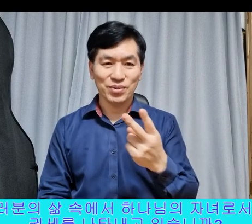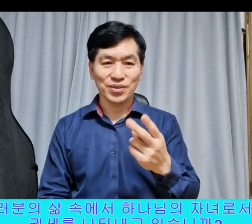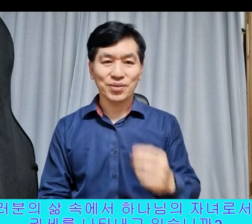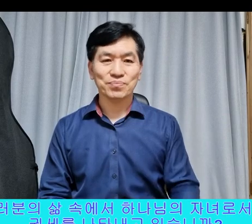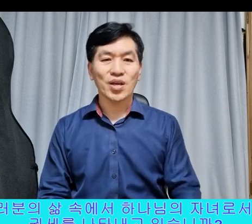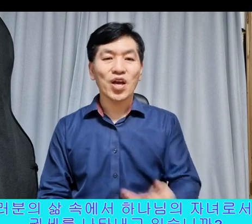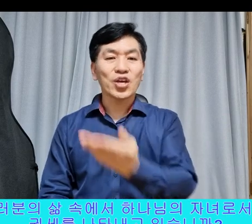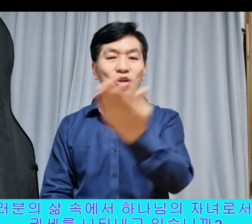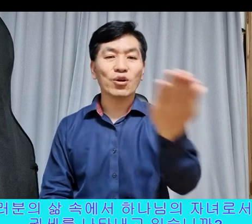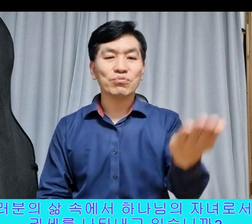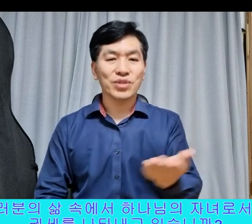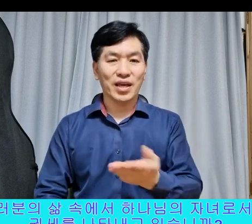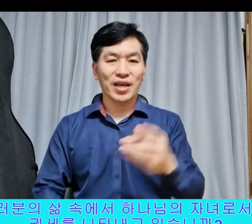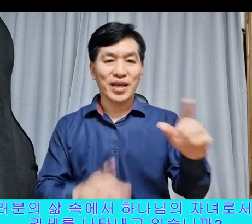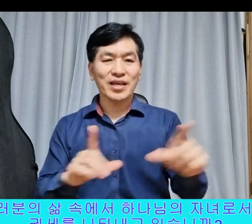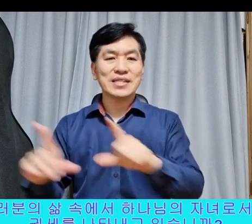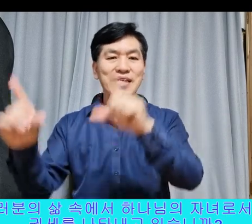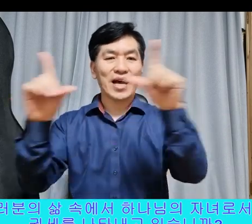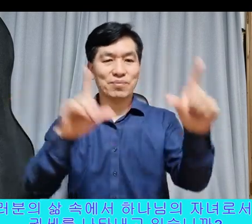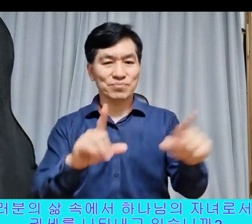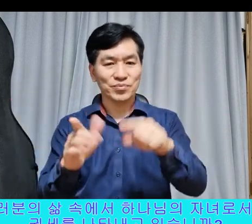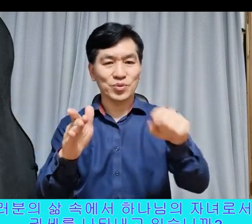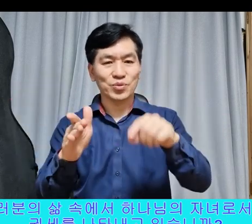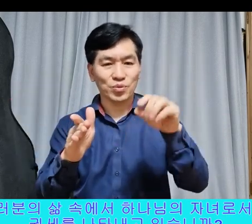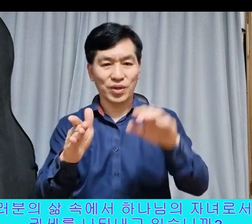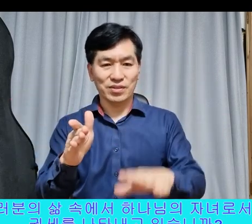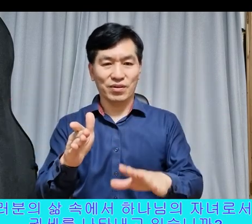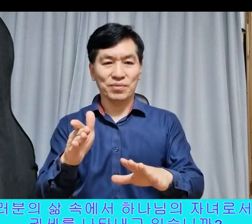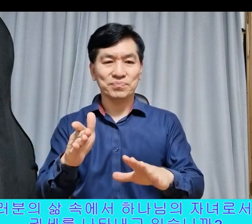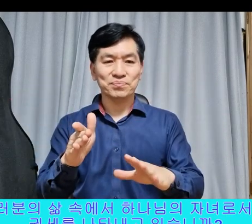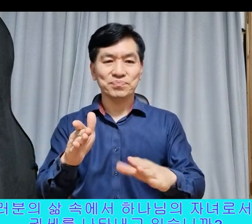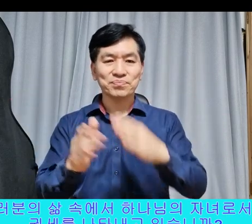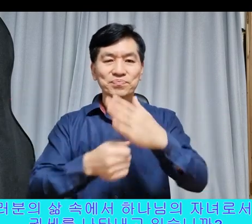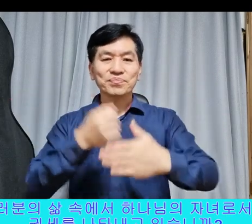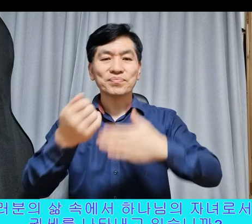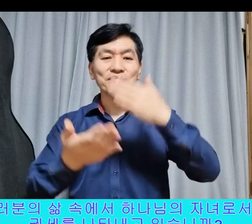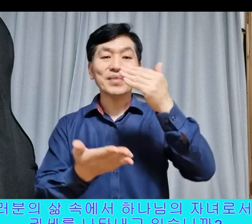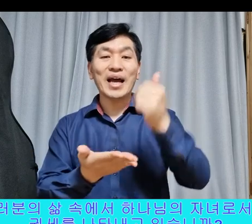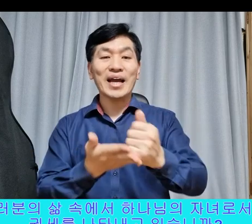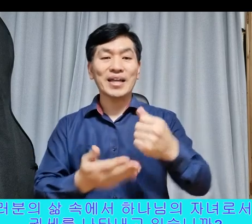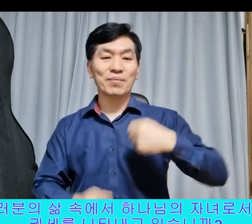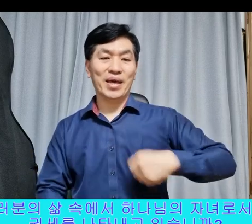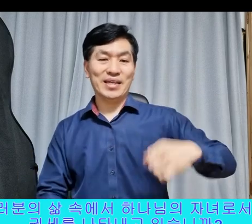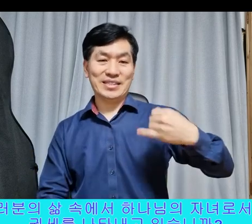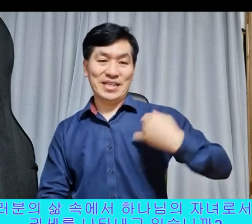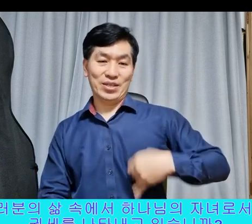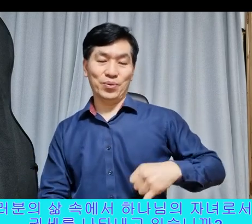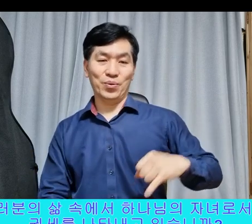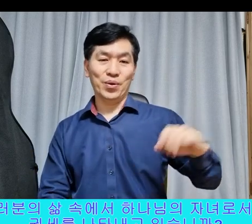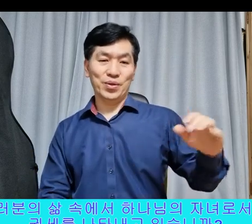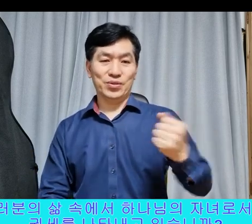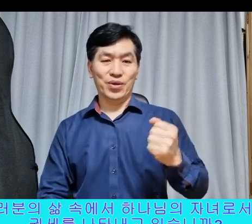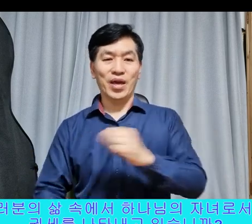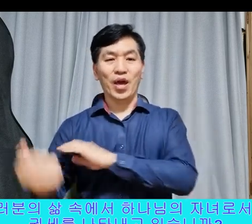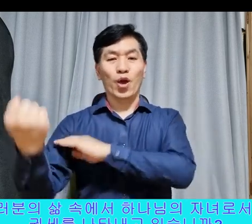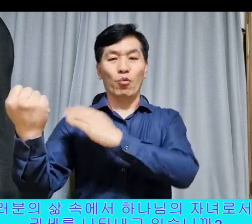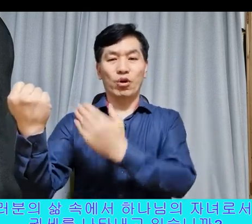한번요. 여러분의 삶 속에서 하나님의 자녀로서의